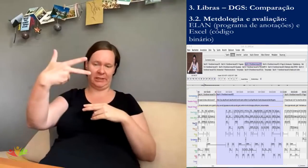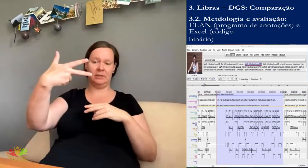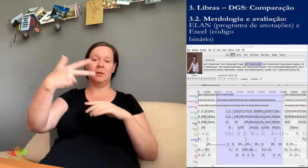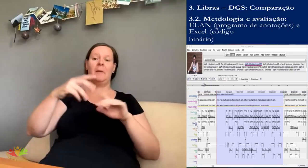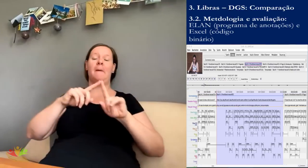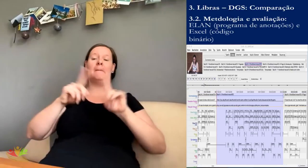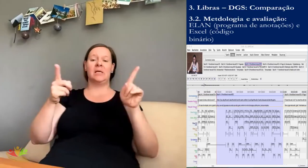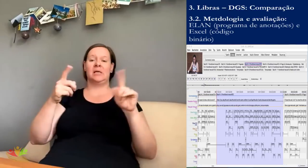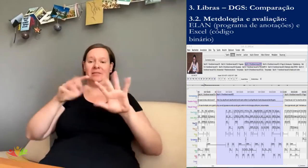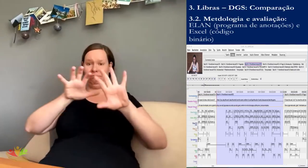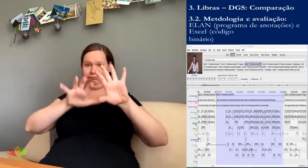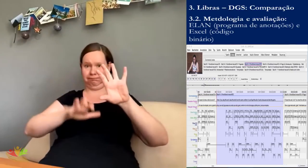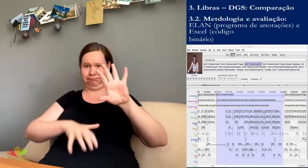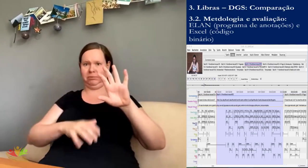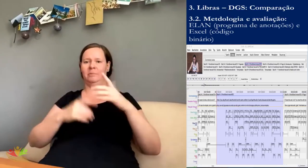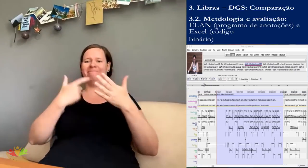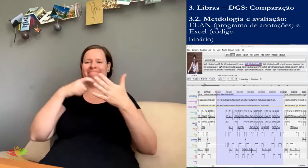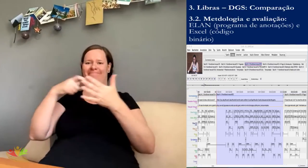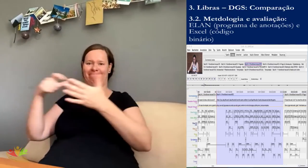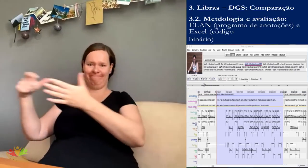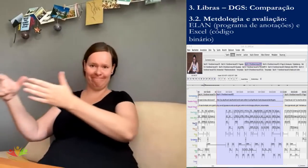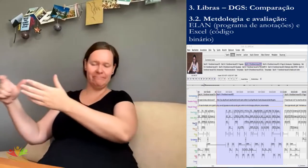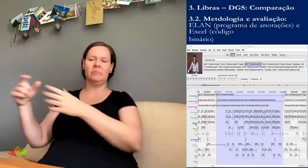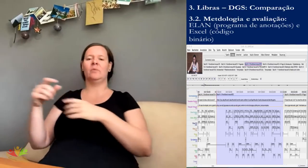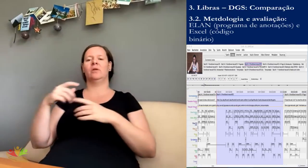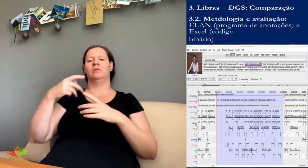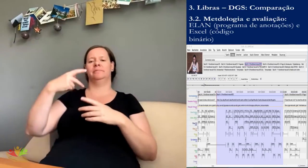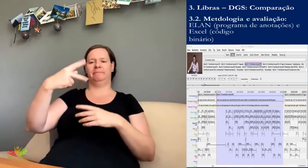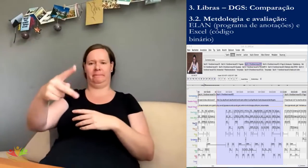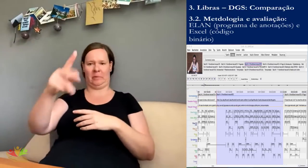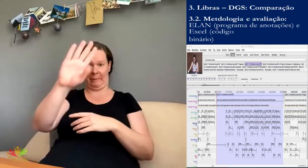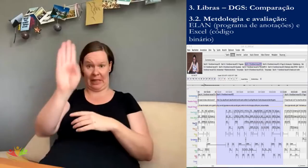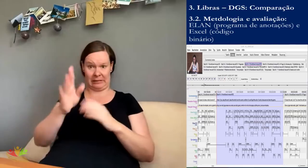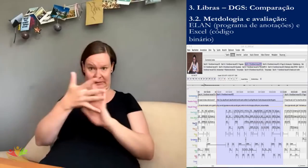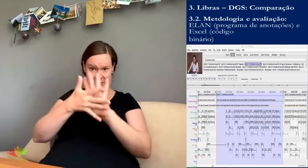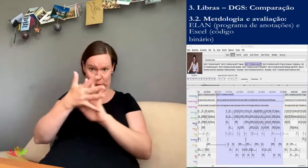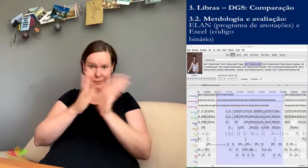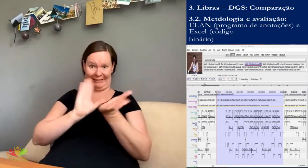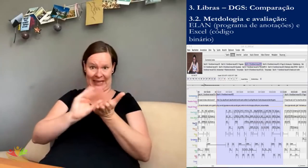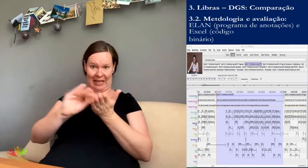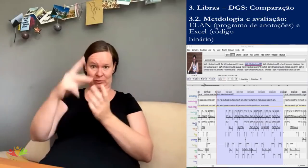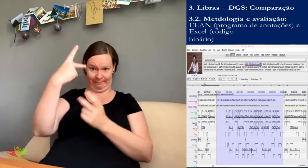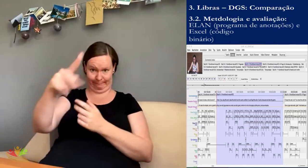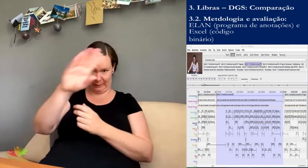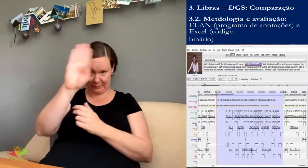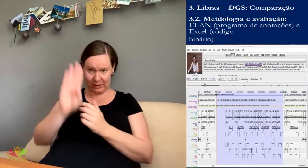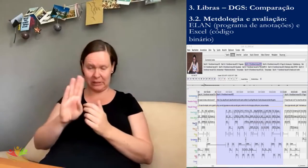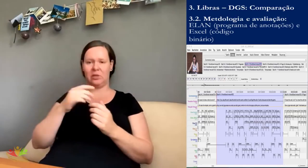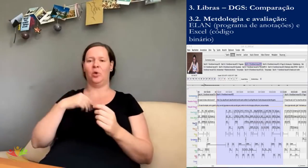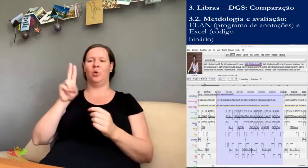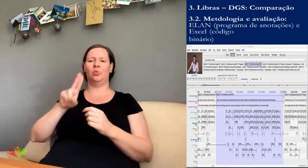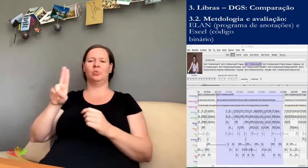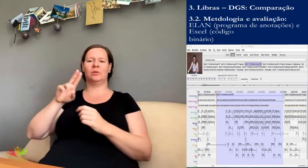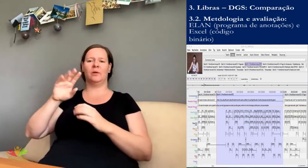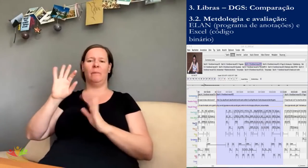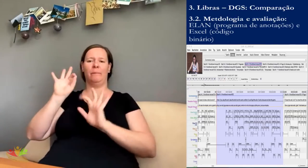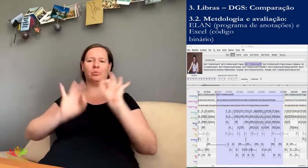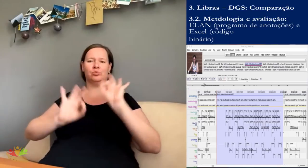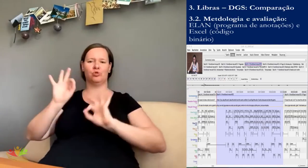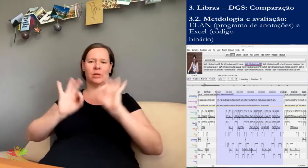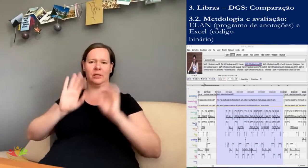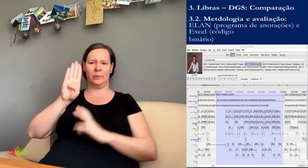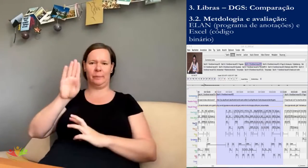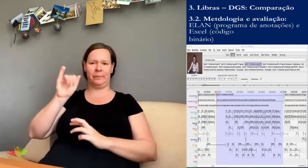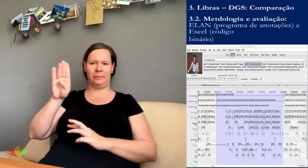em alemão, já que eu estava fazendo uma pesquisa com essas duas línguas de sinais. Então, terminado esse processo de anotação